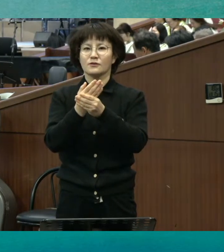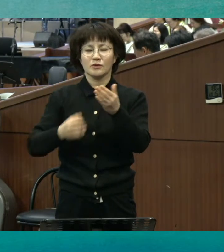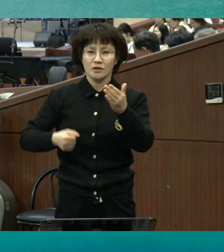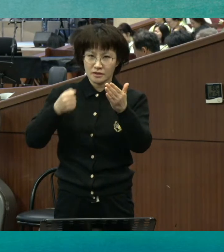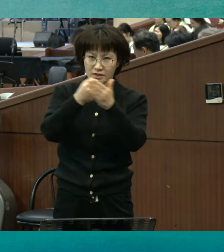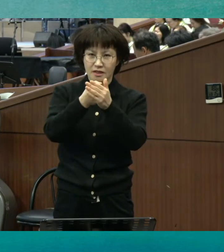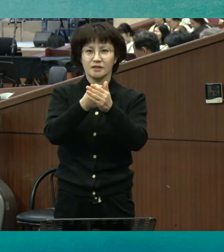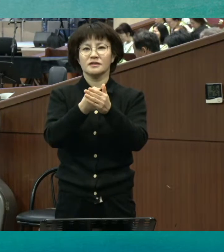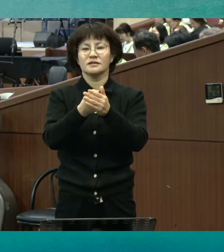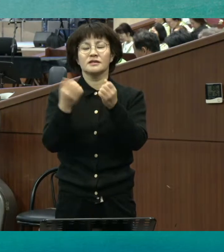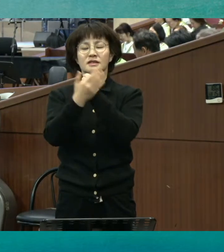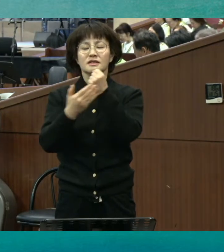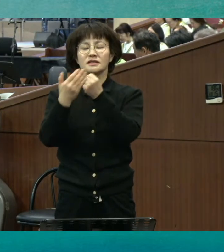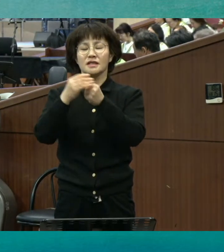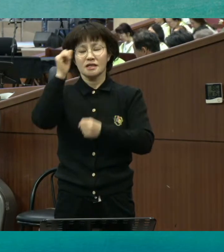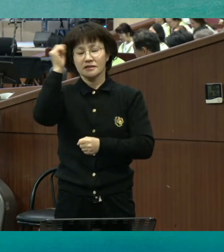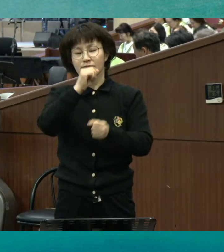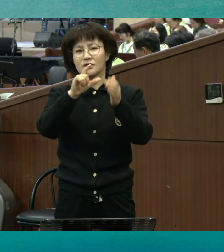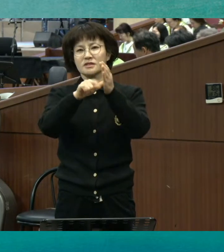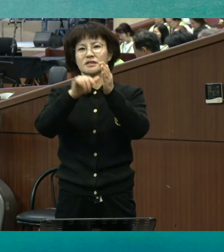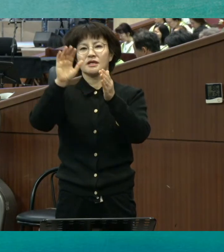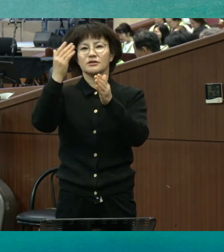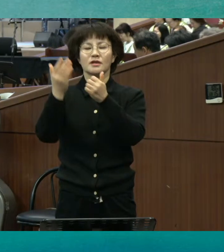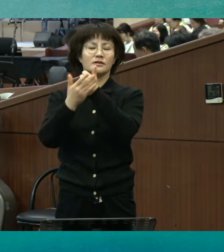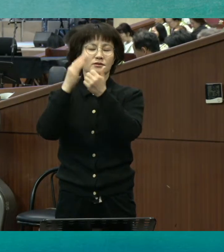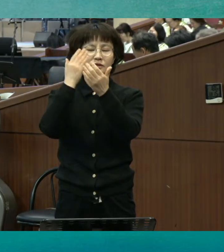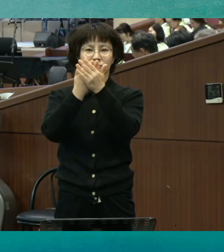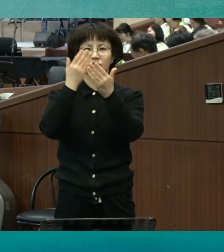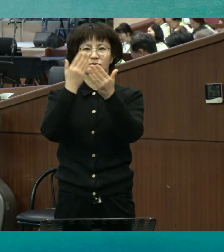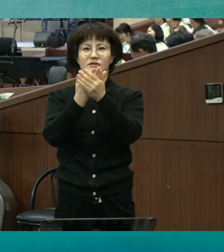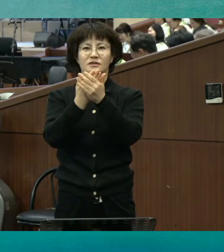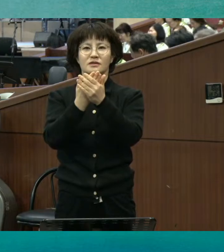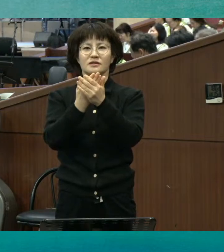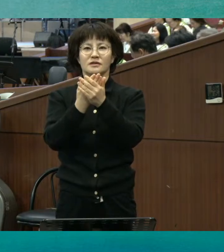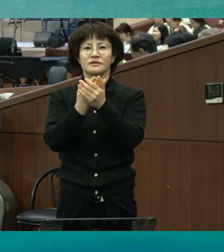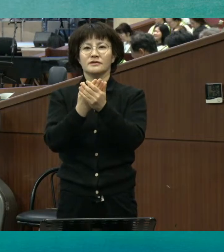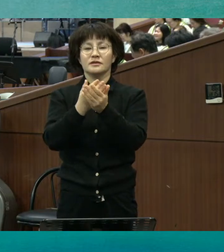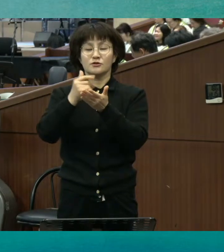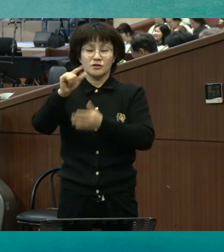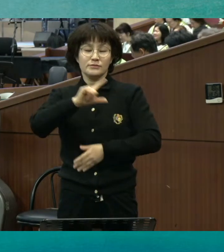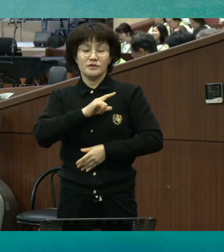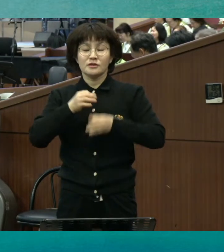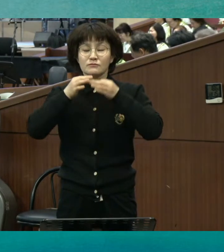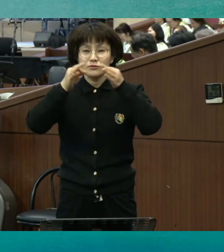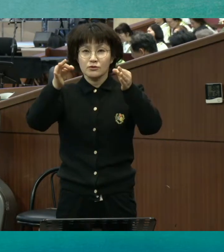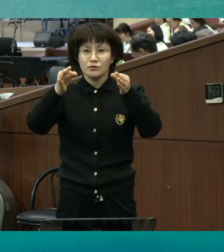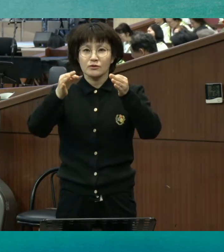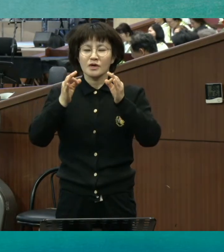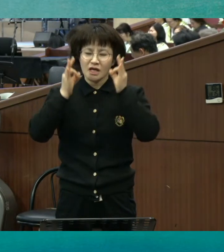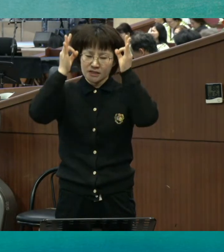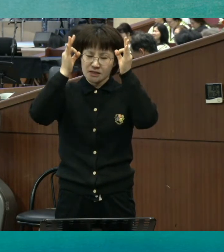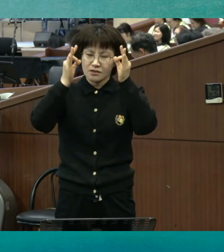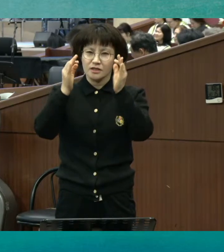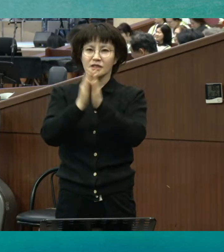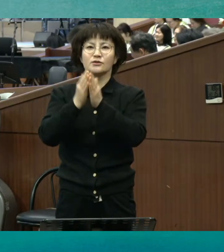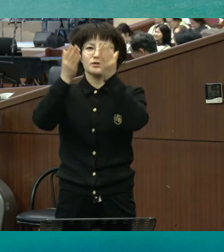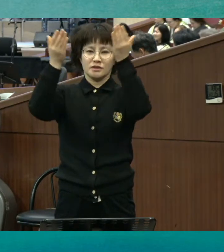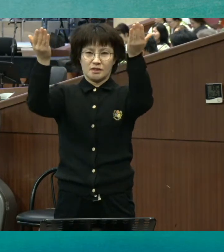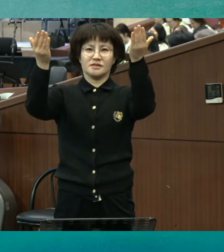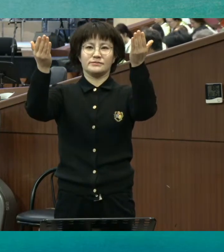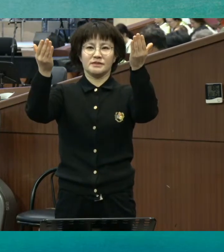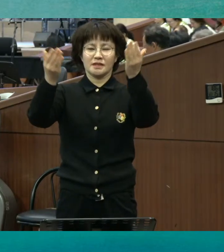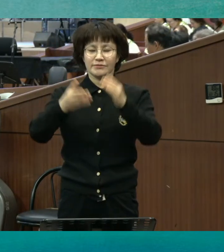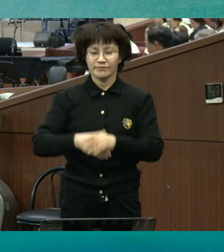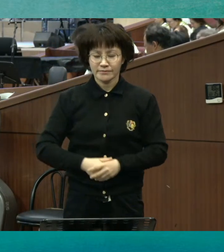수 있는 은혜의 새벽이 주님 되게 하여 주시옵소서. 우리 시간 주의 이름 한번 찾고 간절히 주님 앞에 기도하며